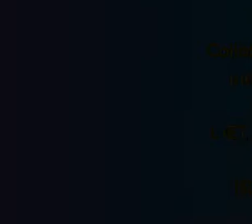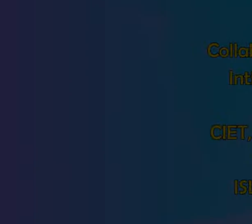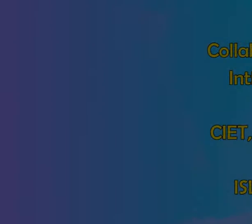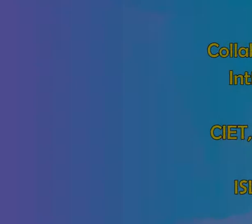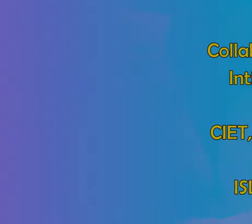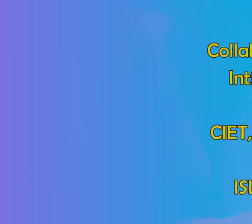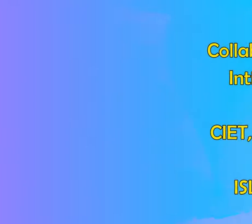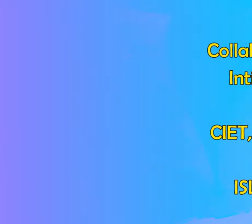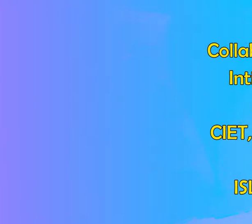कि